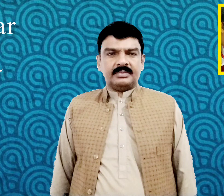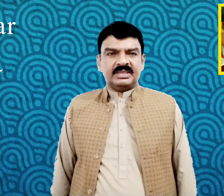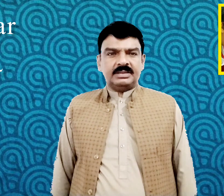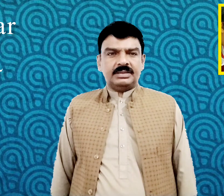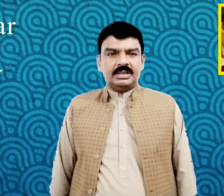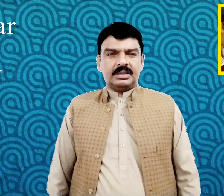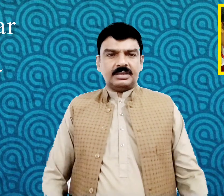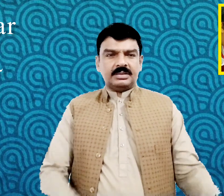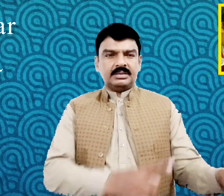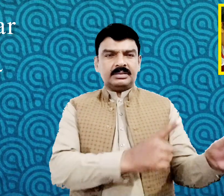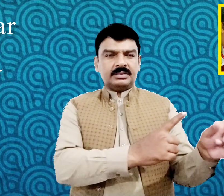ईयर।